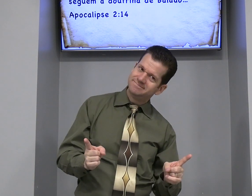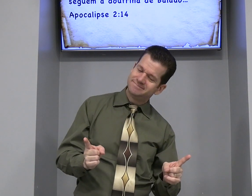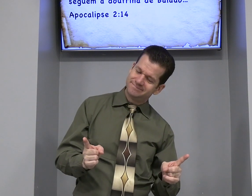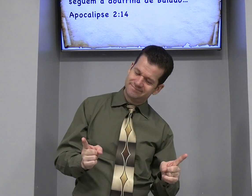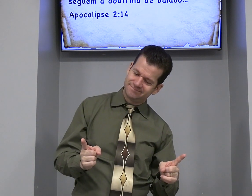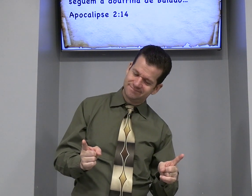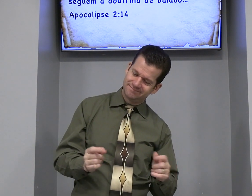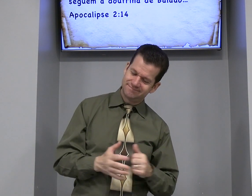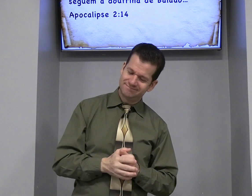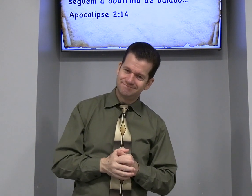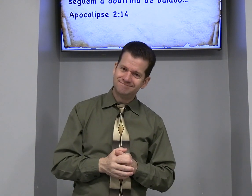Mas